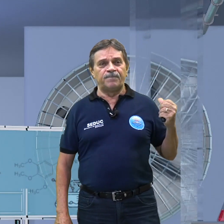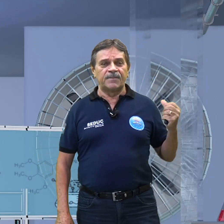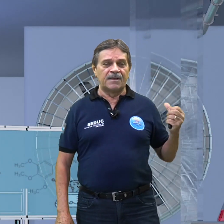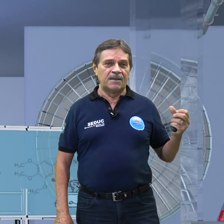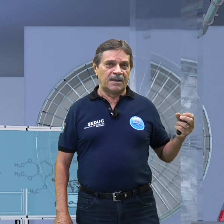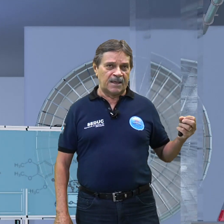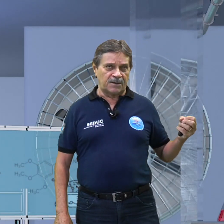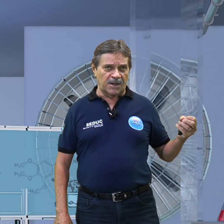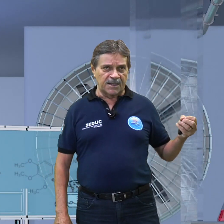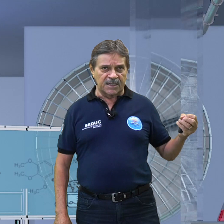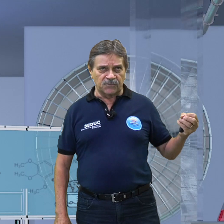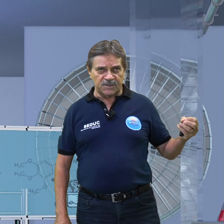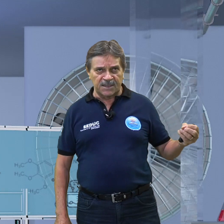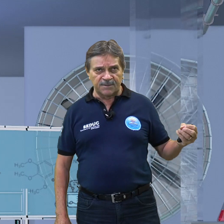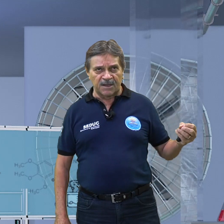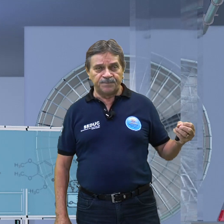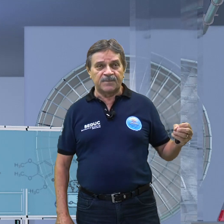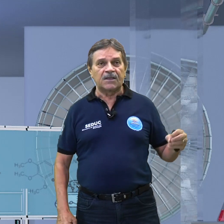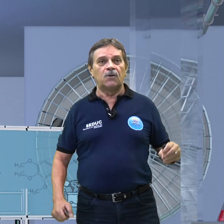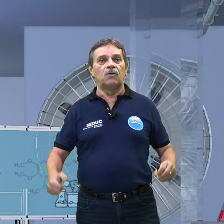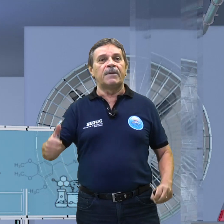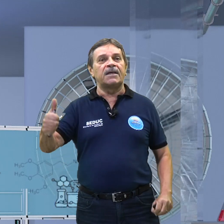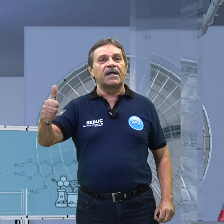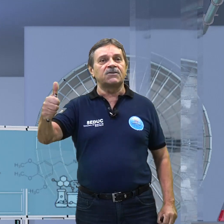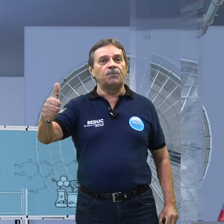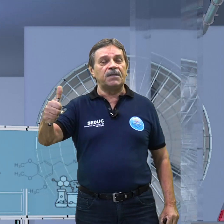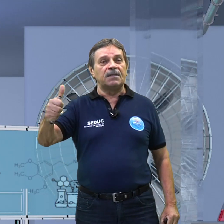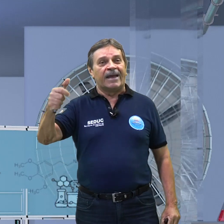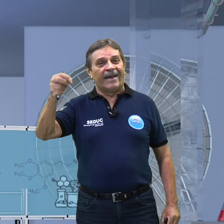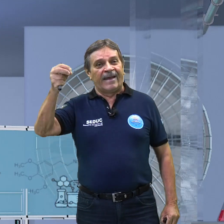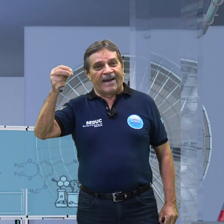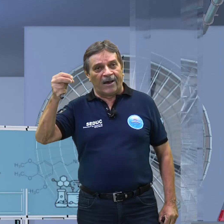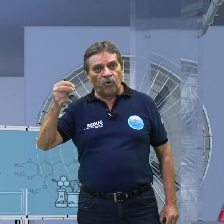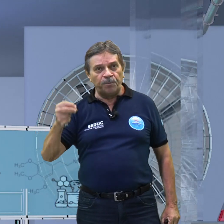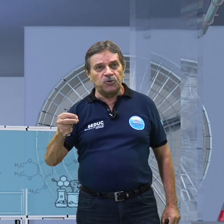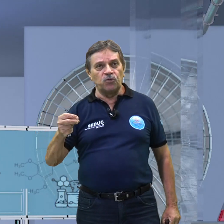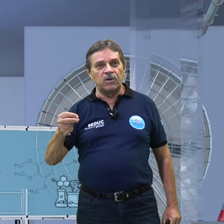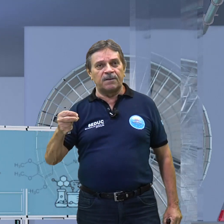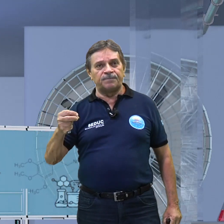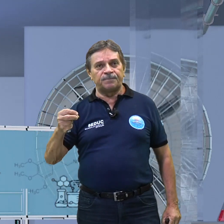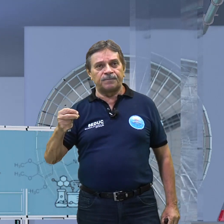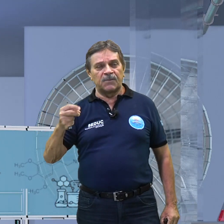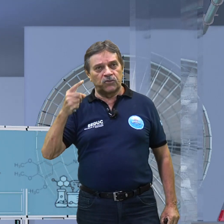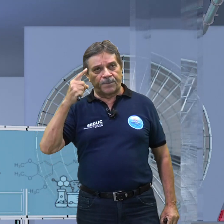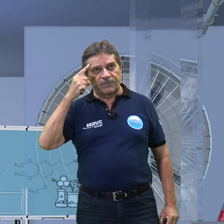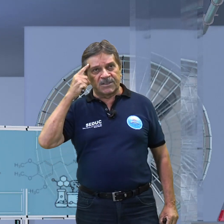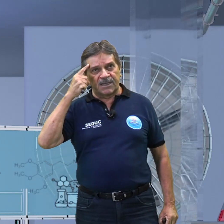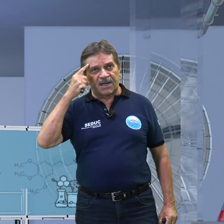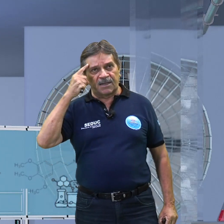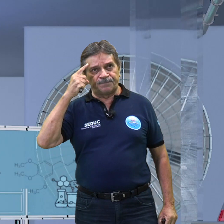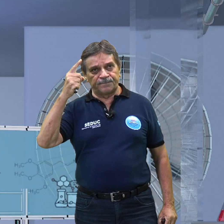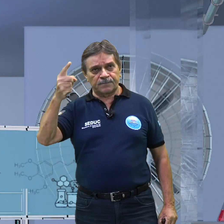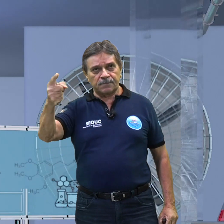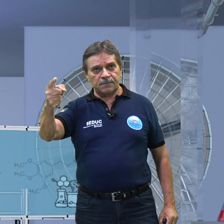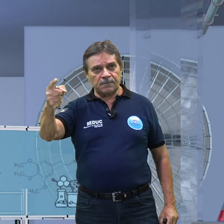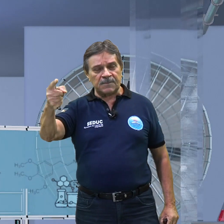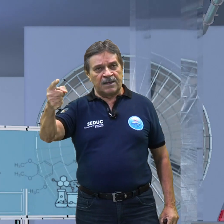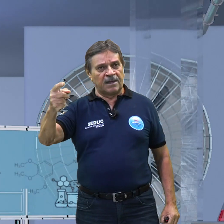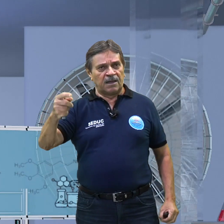tinham? Era uma ligação sigma, uma ligação π. A ruptura, só para você